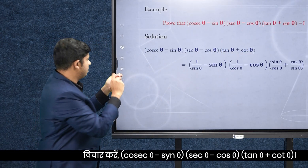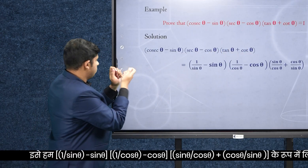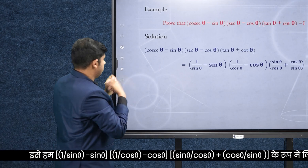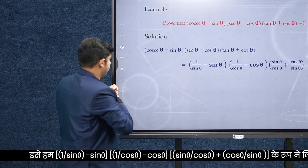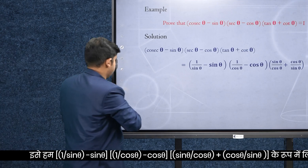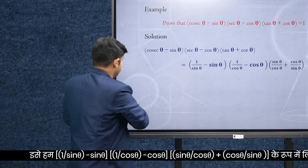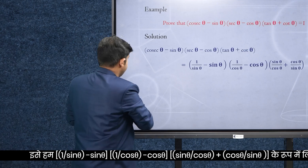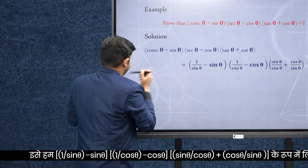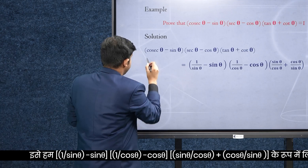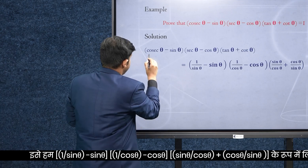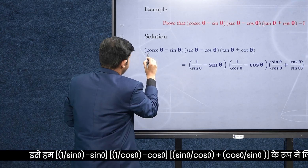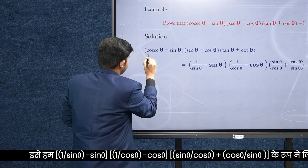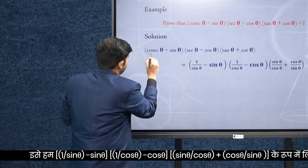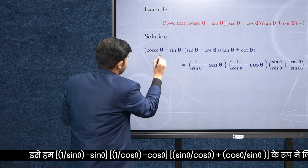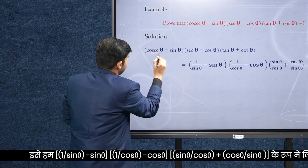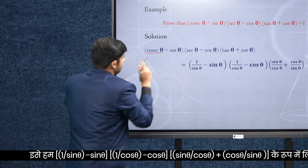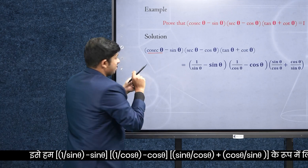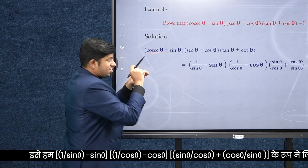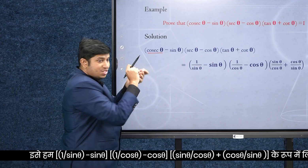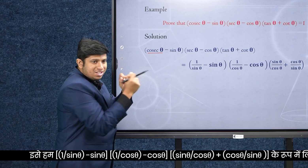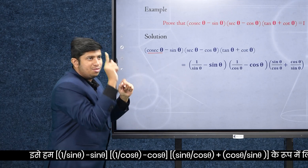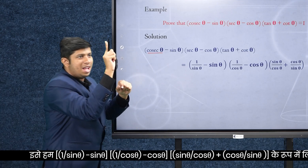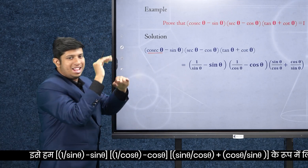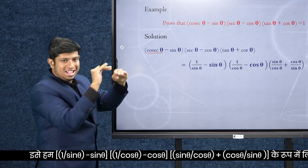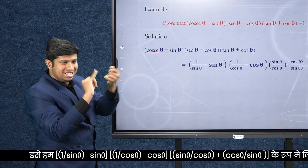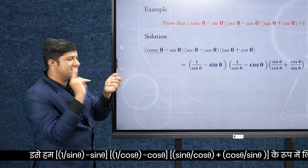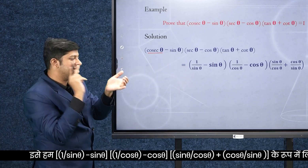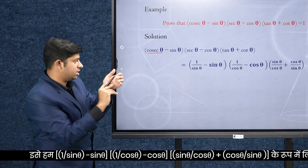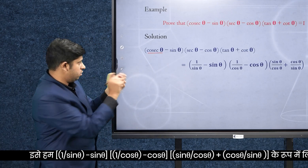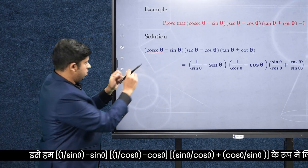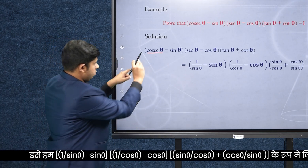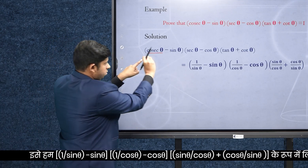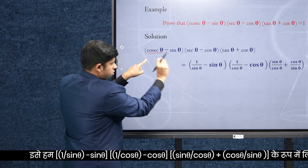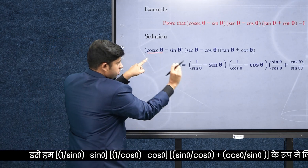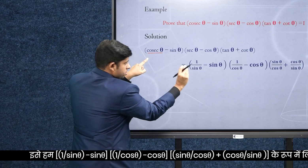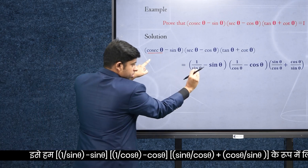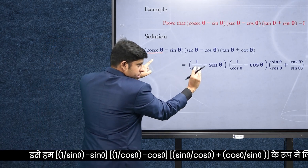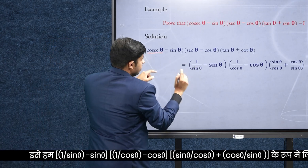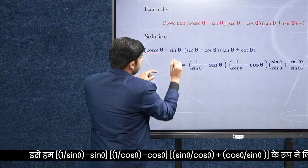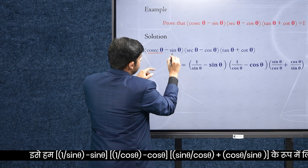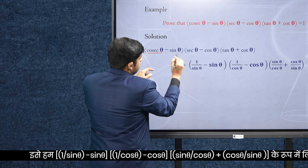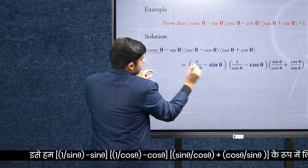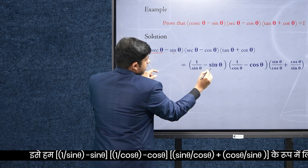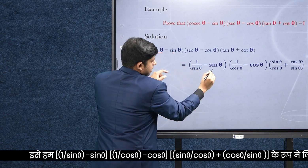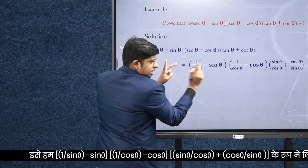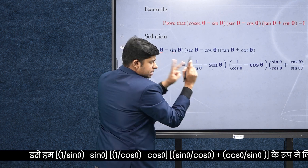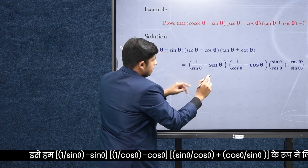इसे हम सिन सिन कोज कज सिन कोज प्लस कॉसिन के रूप में लिख सकते